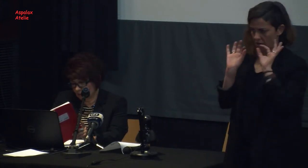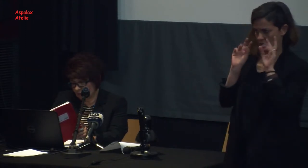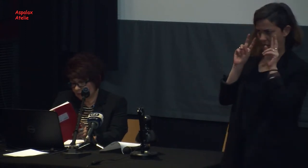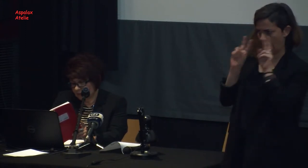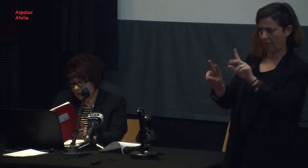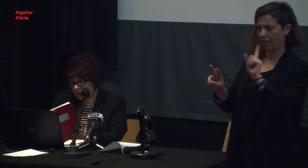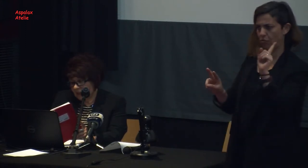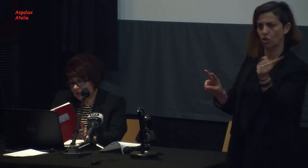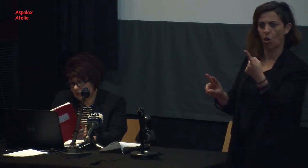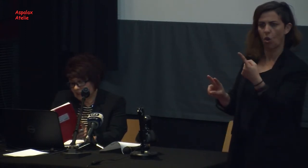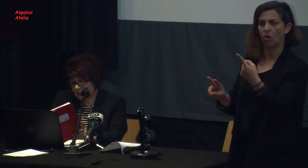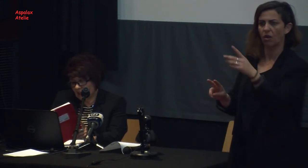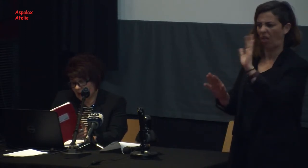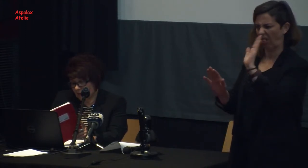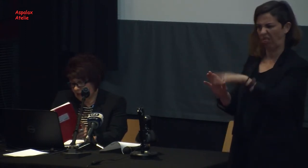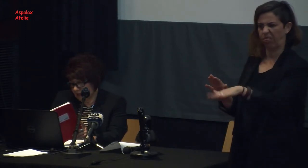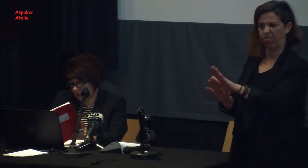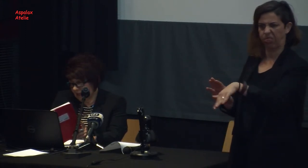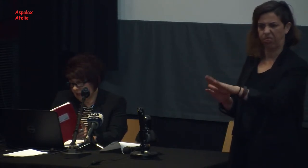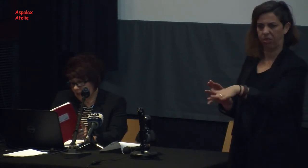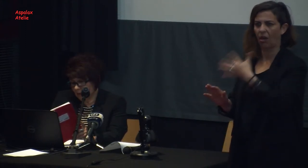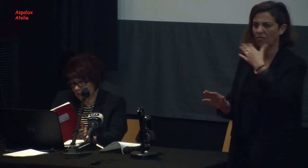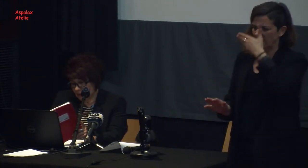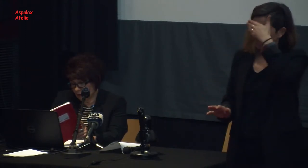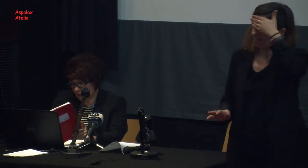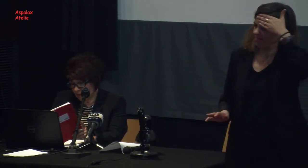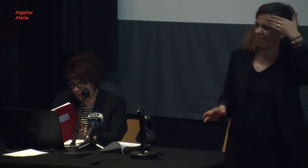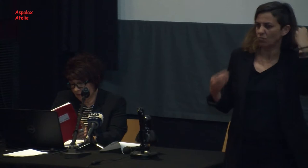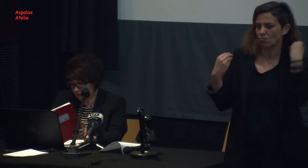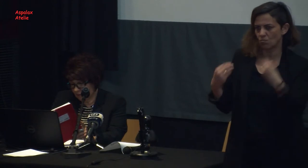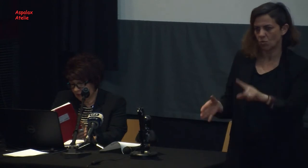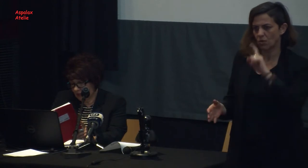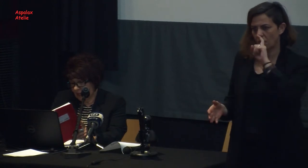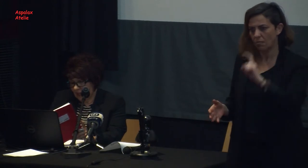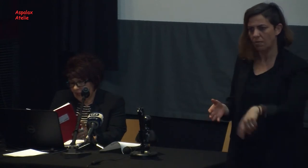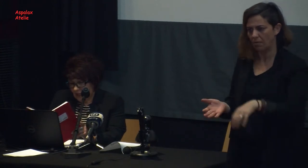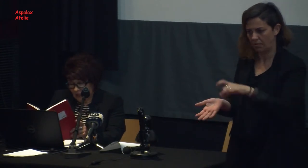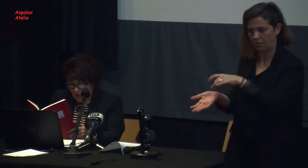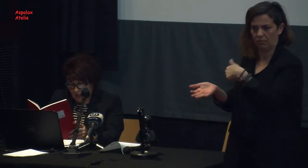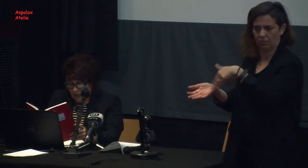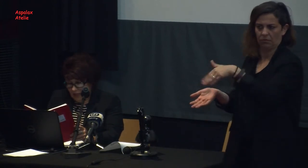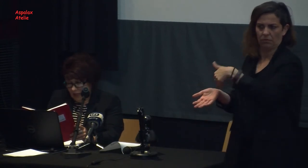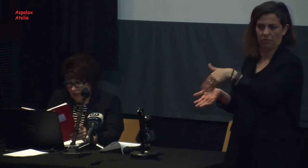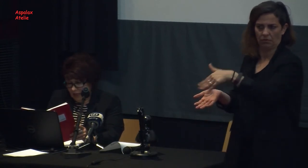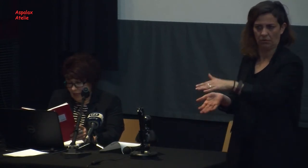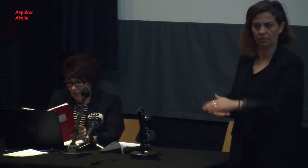κατωτερότητά τους. Ήταν ηθικά μυαροί και έπρεπε να τους αποφεύγουν.